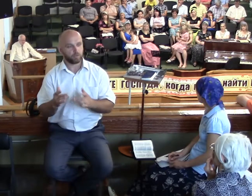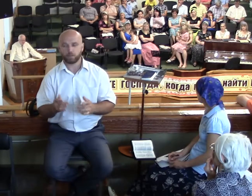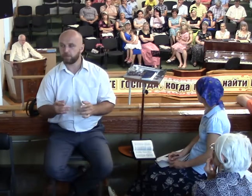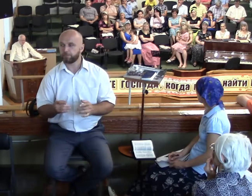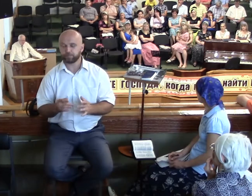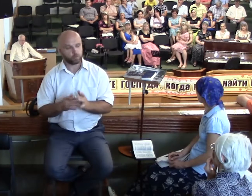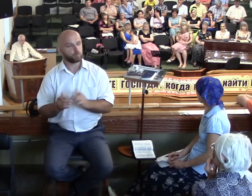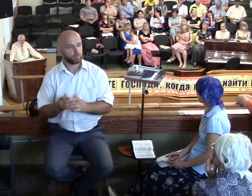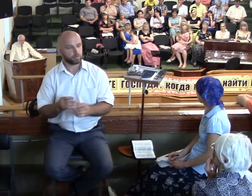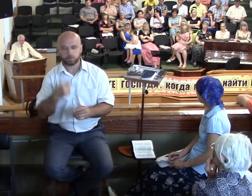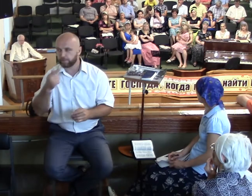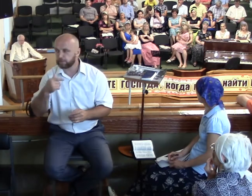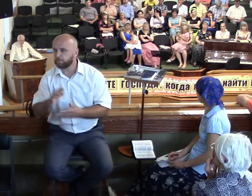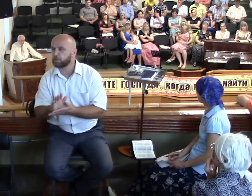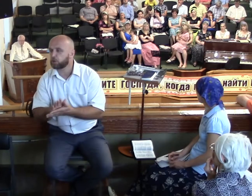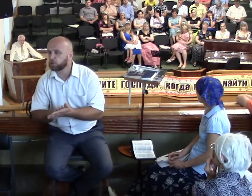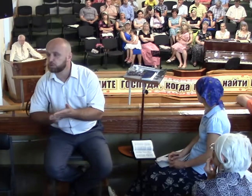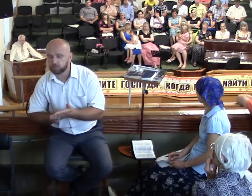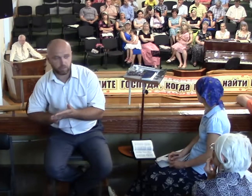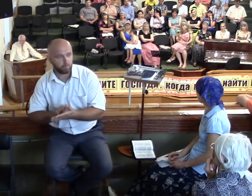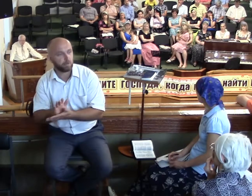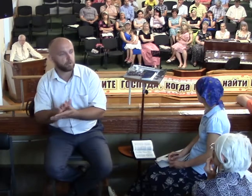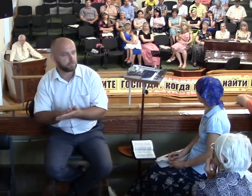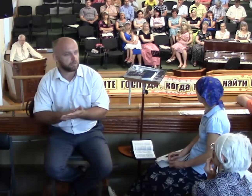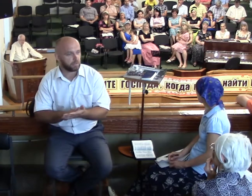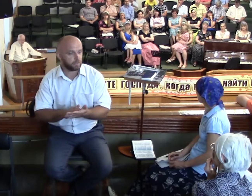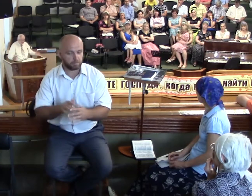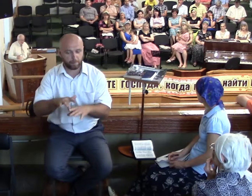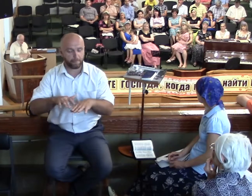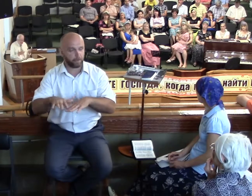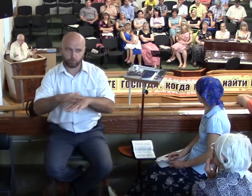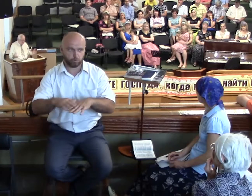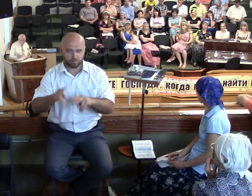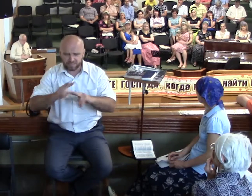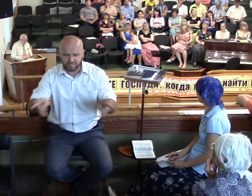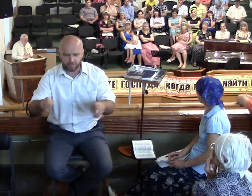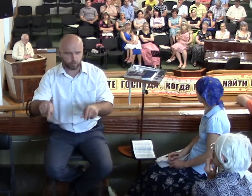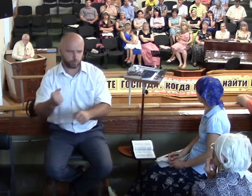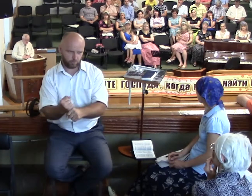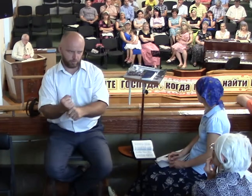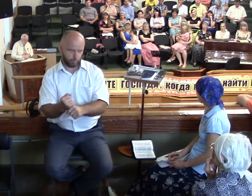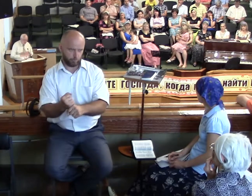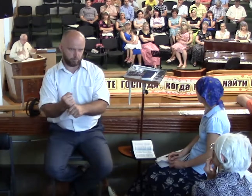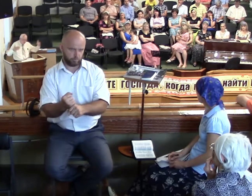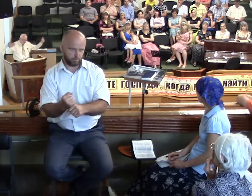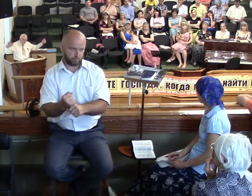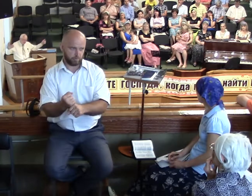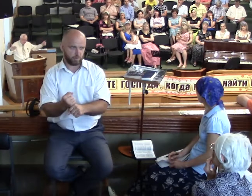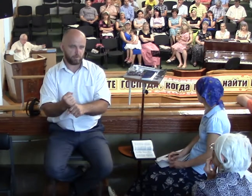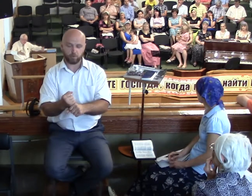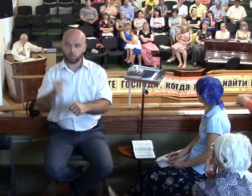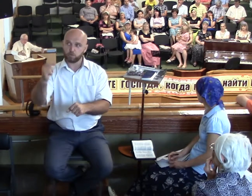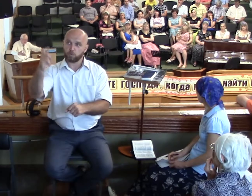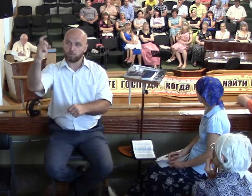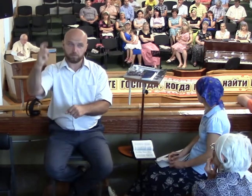прости им, ибо не знают, что делают». И делили одежды, его бросая жребий. А Он висел